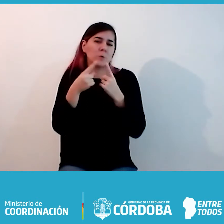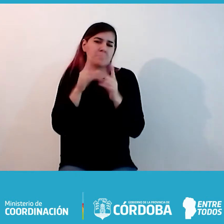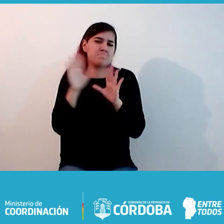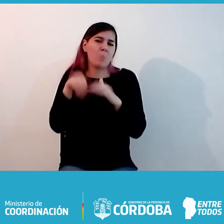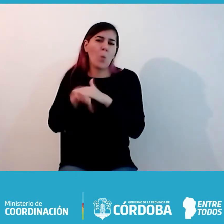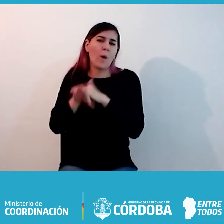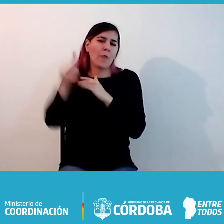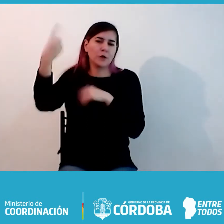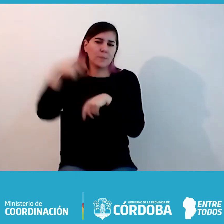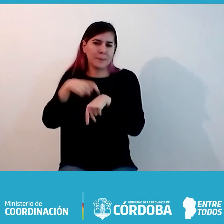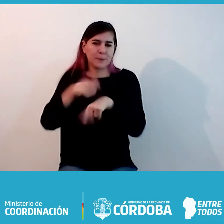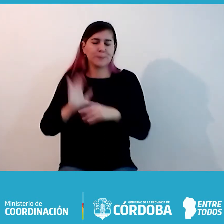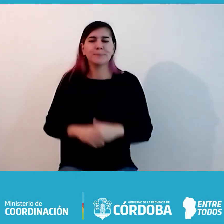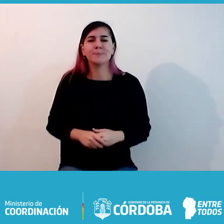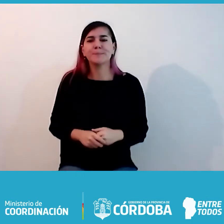oportunidad.